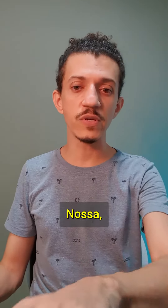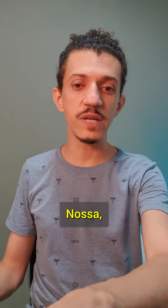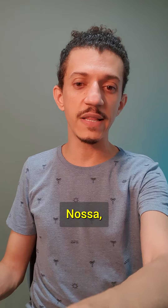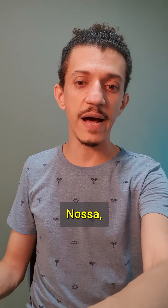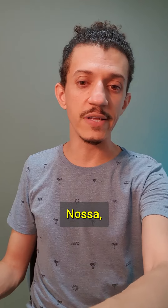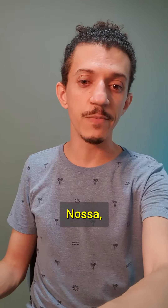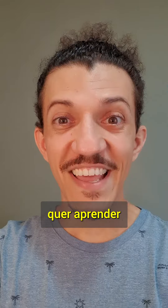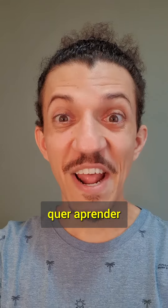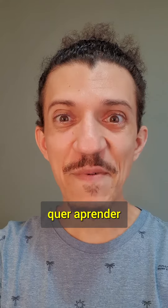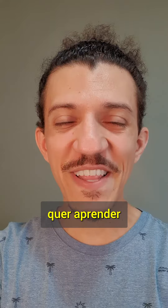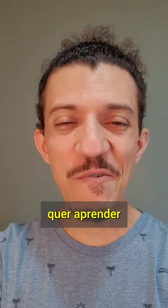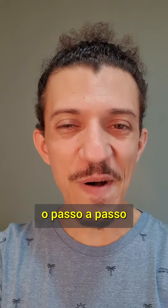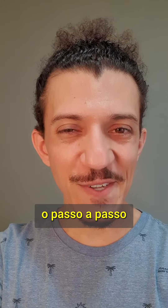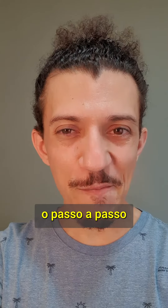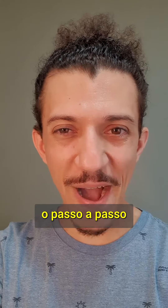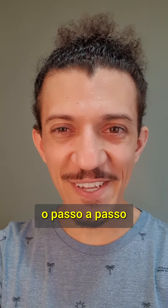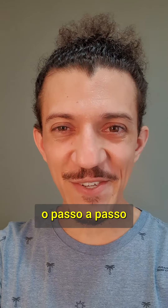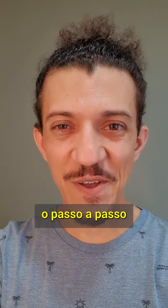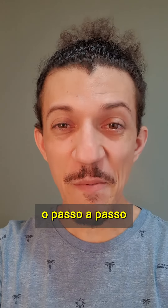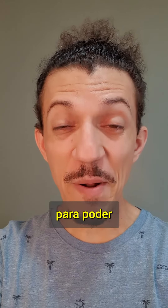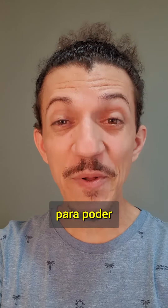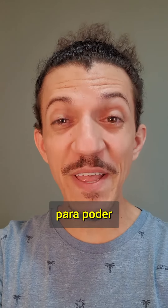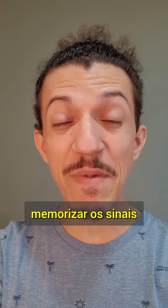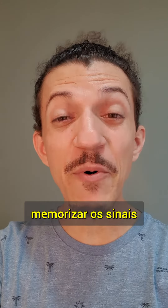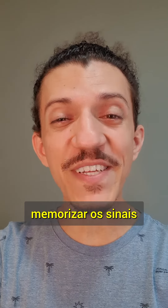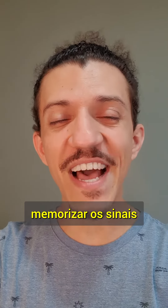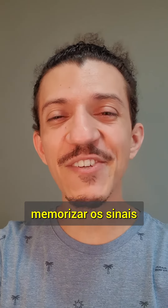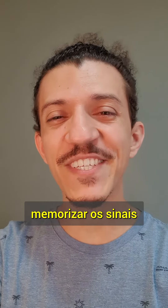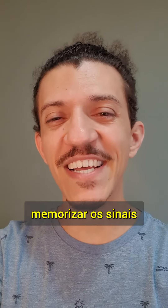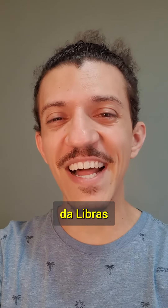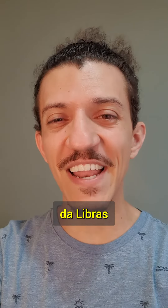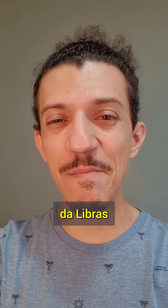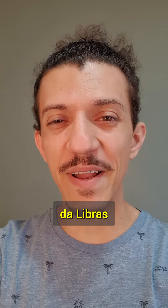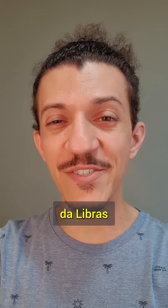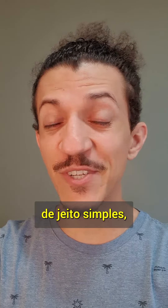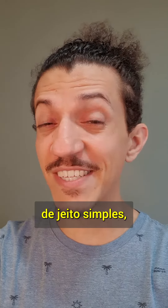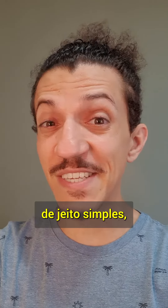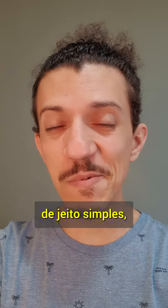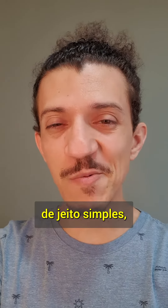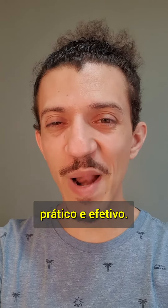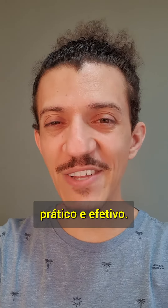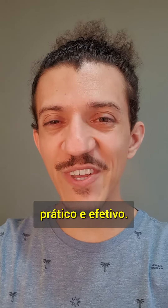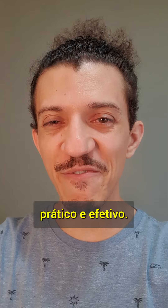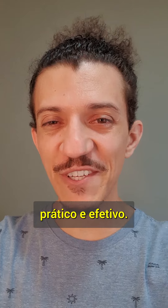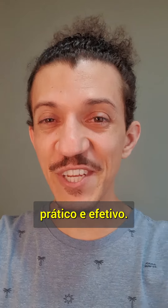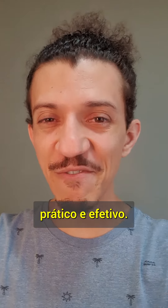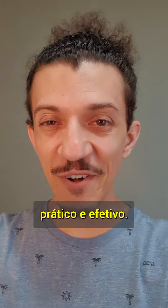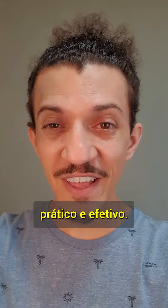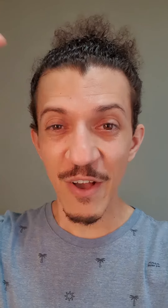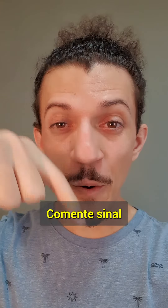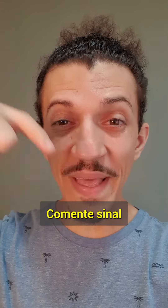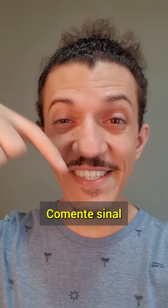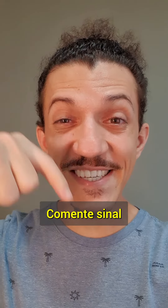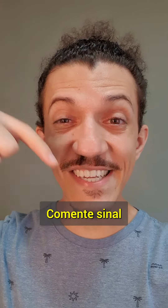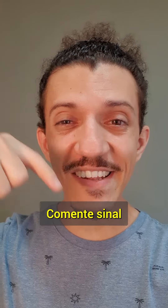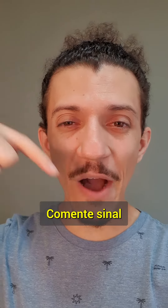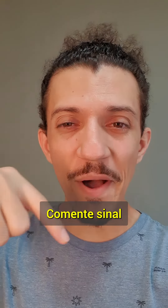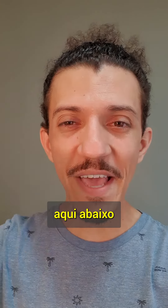sociedade. Quero aprender o passo a passo para poder memorizar os sinais na Libras de jeito simples, prático e efetivo. Comente sinal aqui